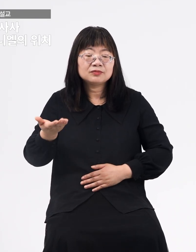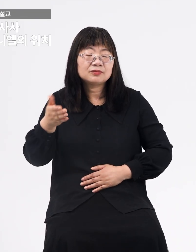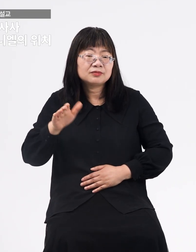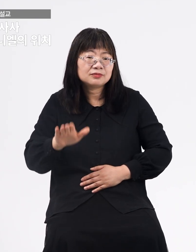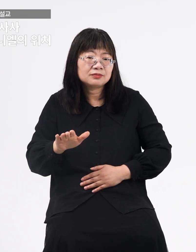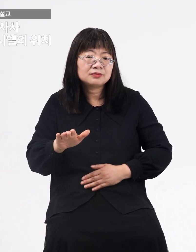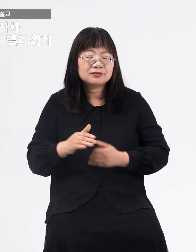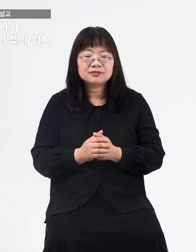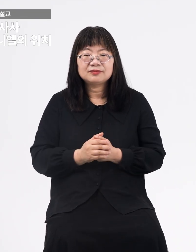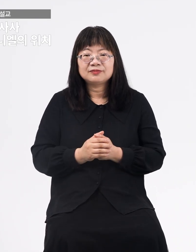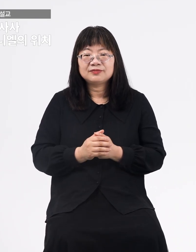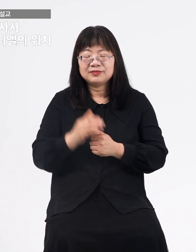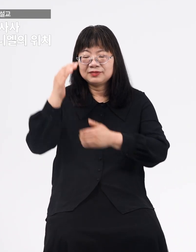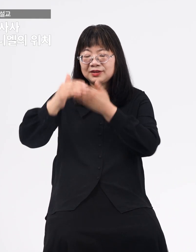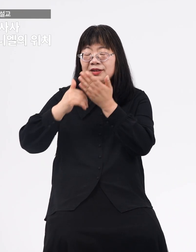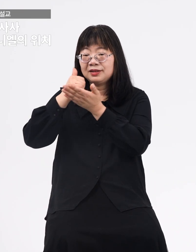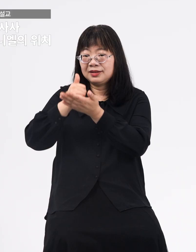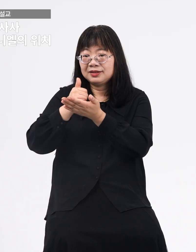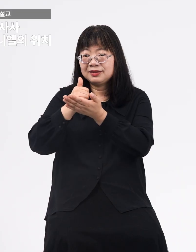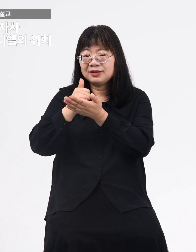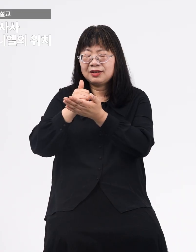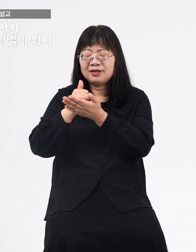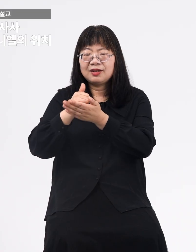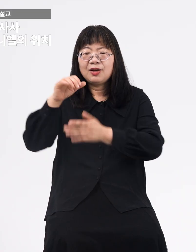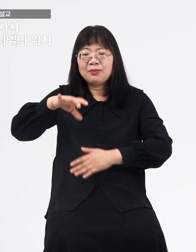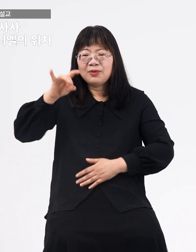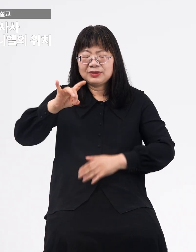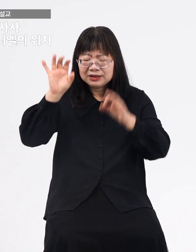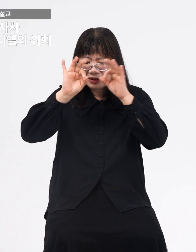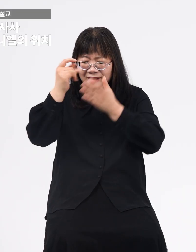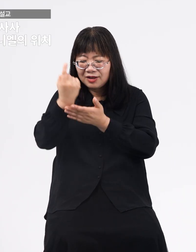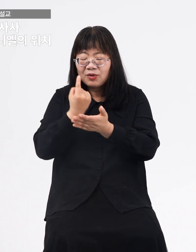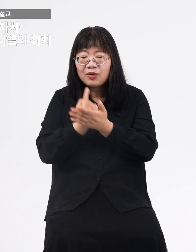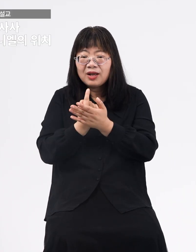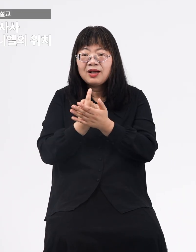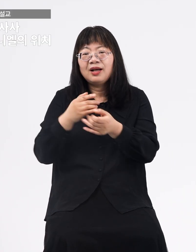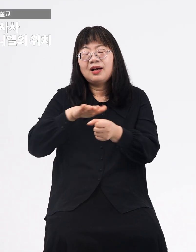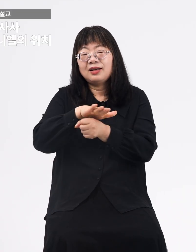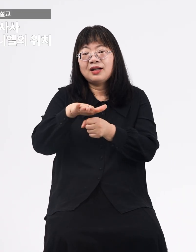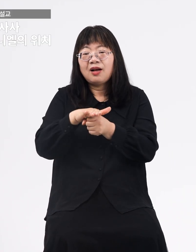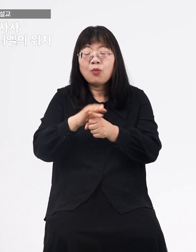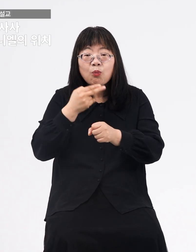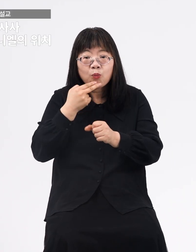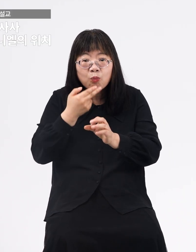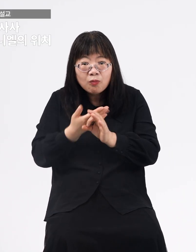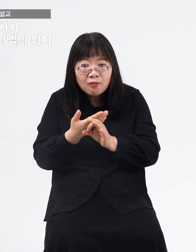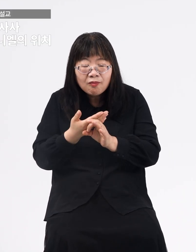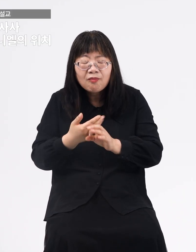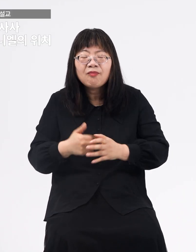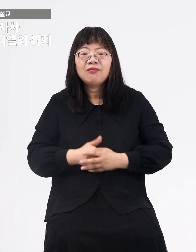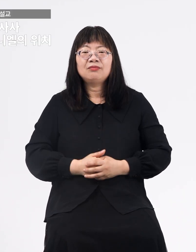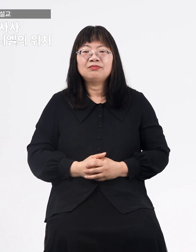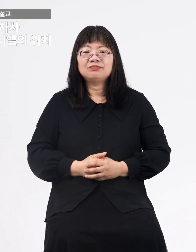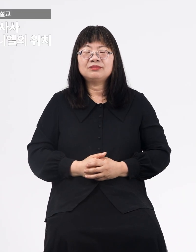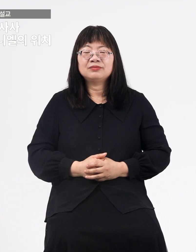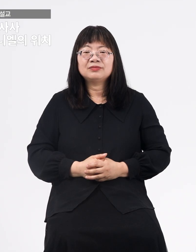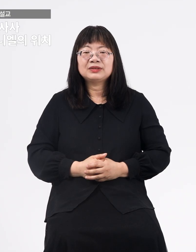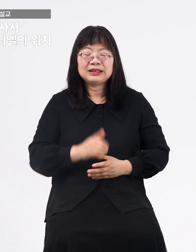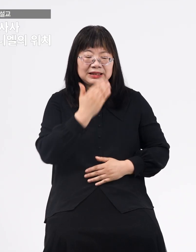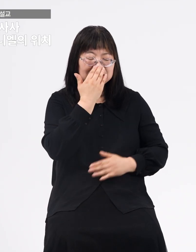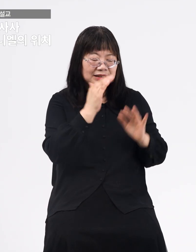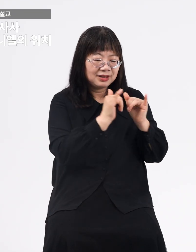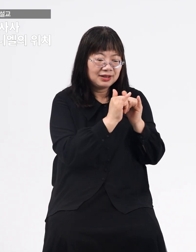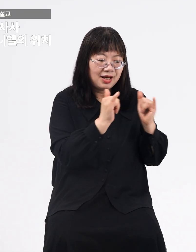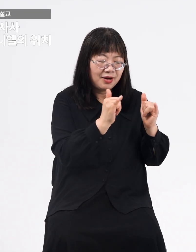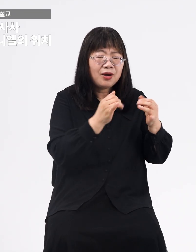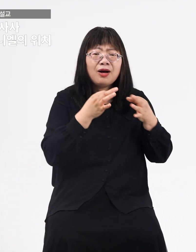그런데 하나님의 먼저 찾아오시고 사랑하심이 없었다면, 여기 이스라엘